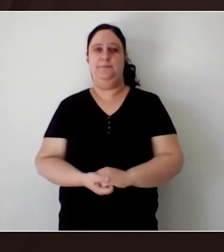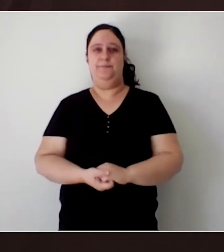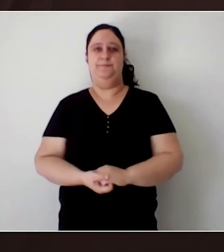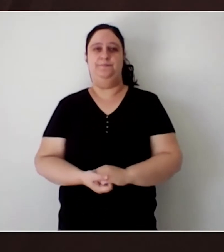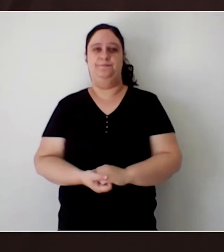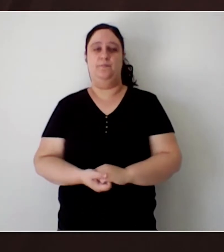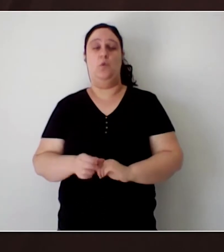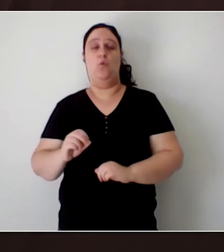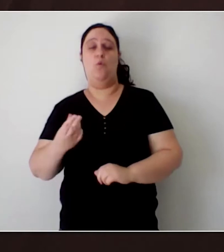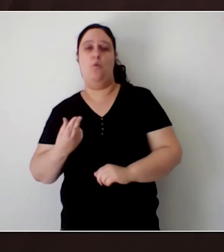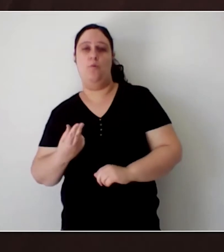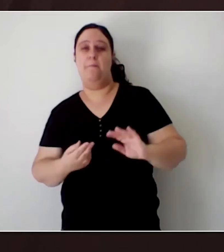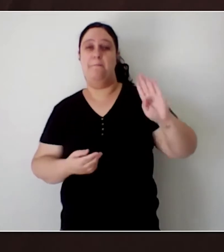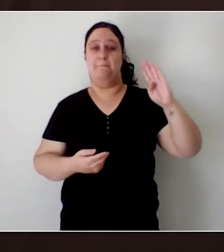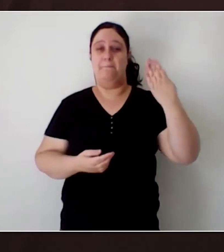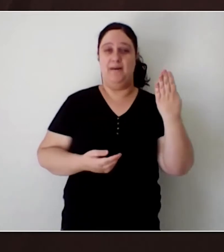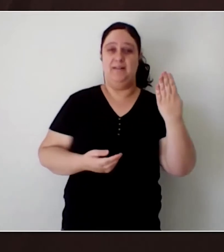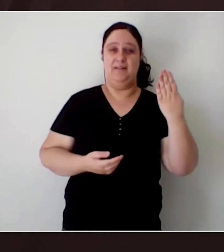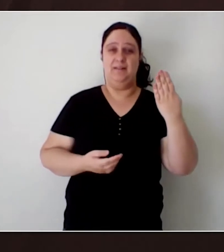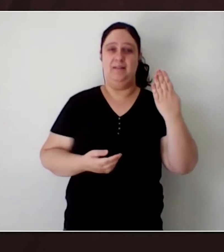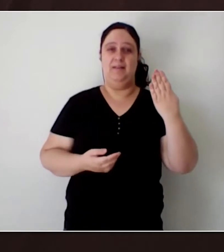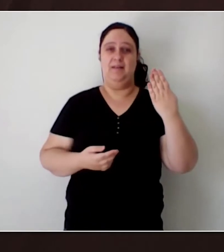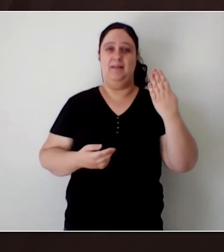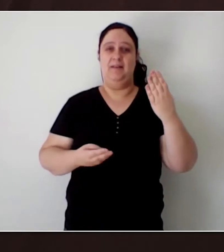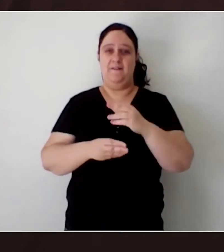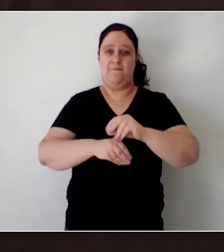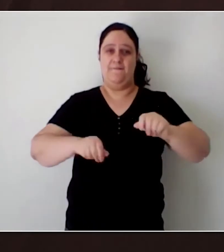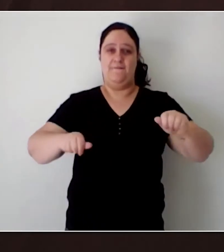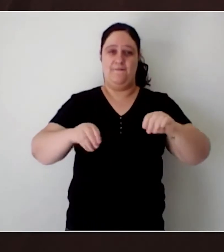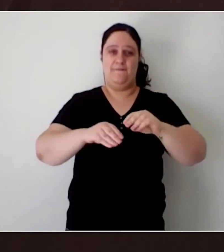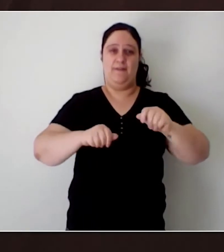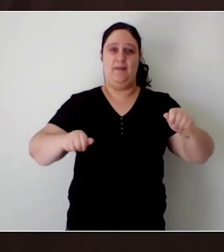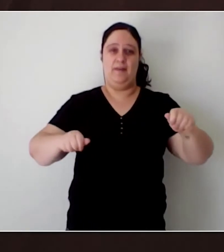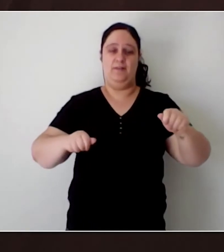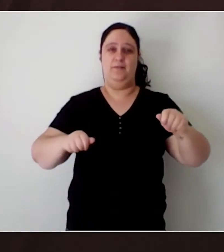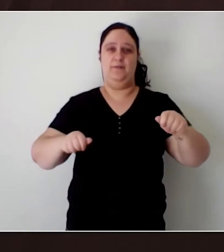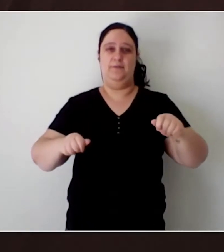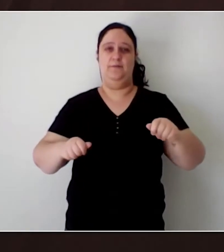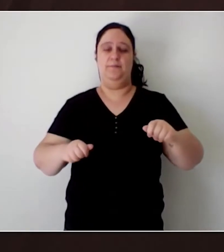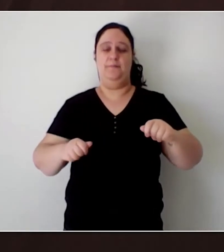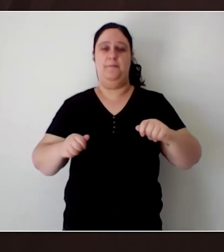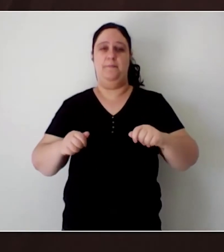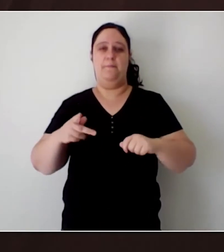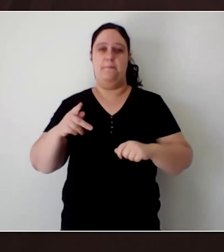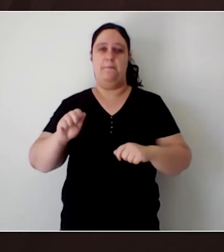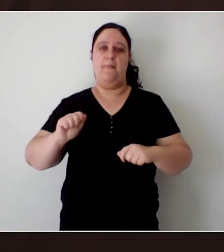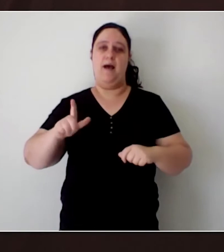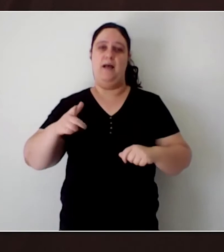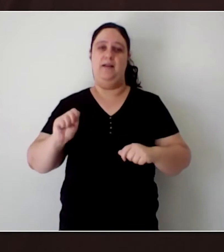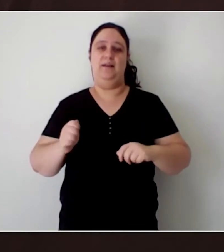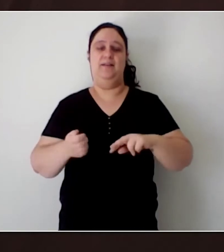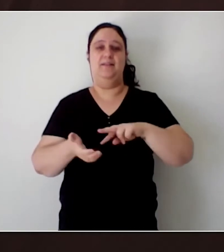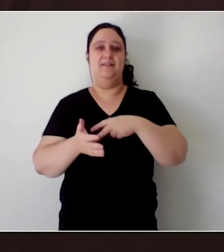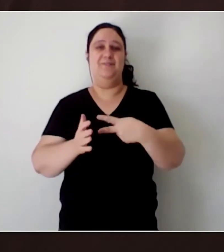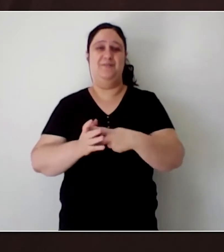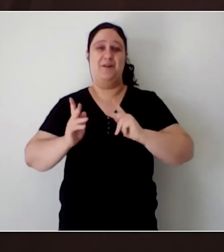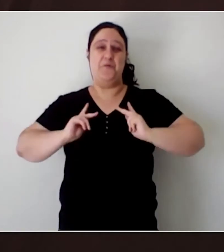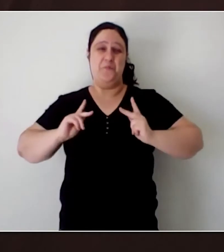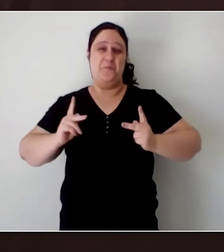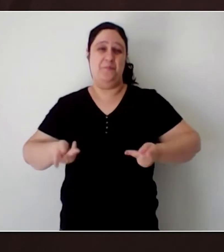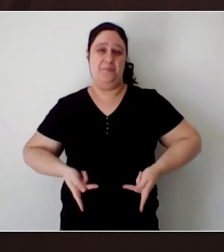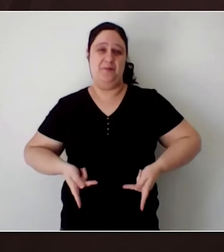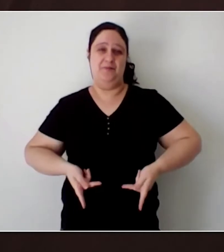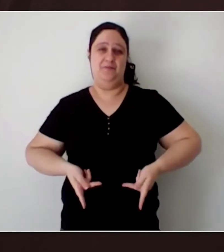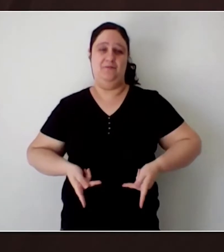madeira, feno e palha representam a obra humana, o trabalho da natureza humana caída, tá? Então,